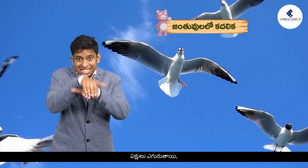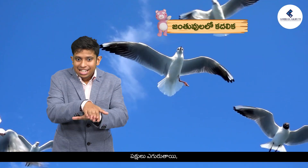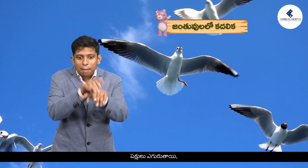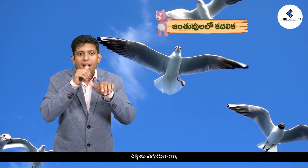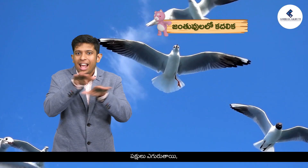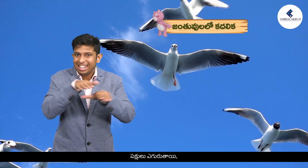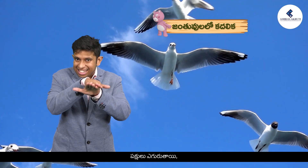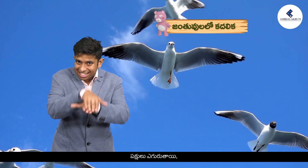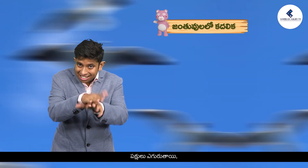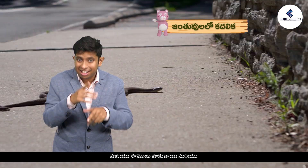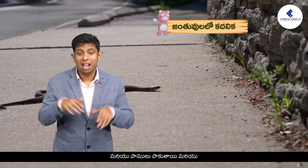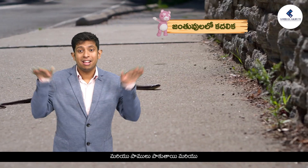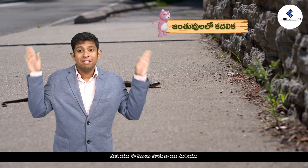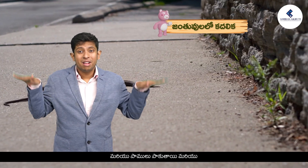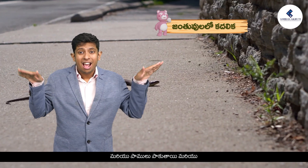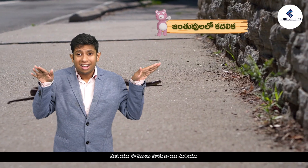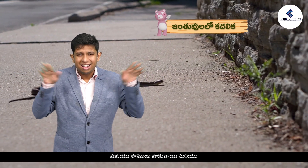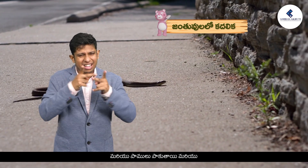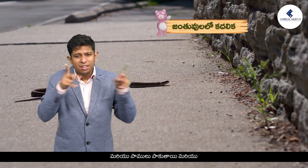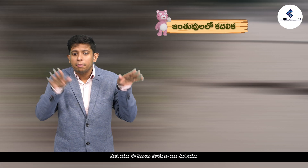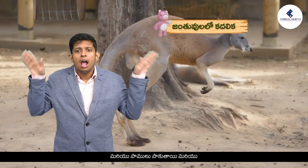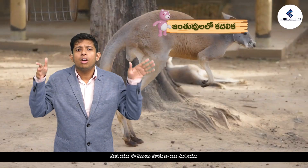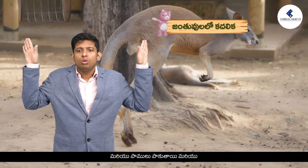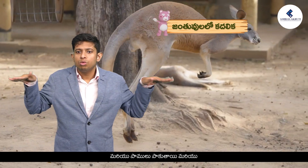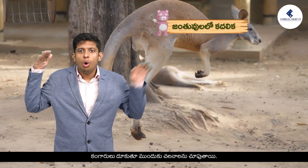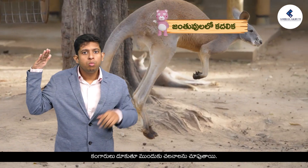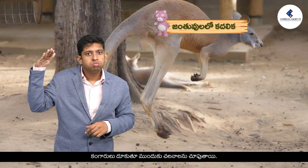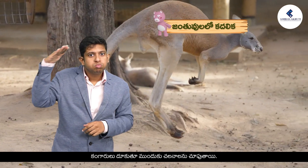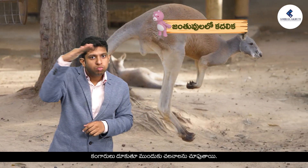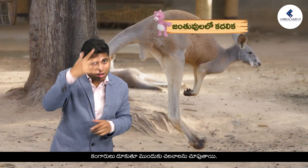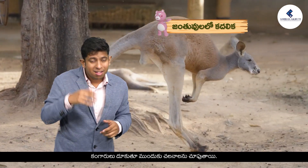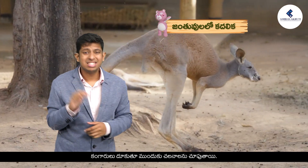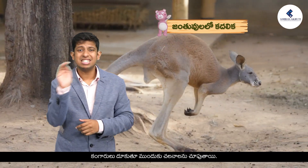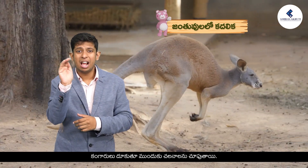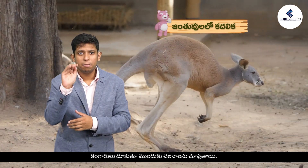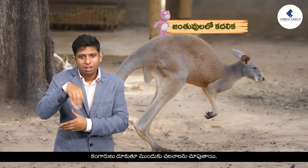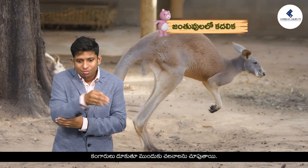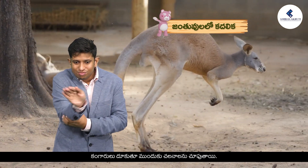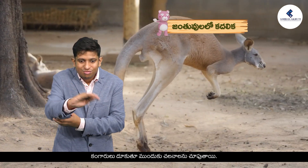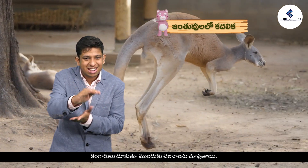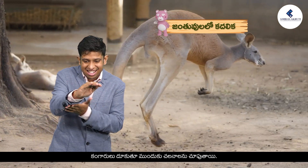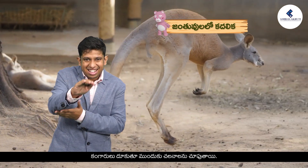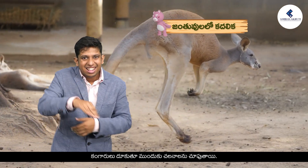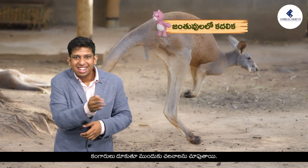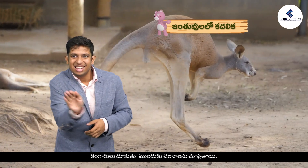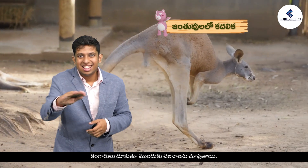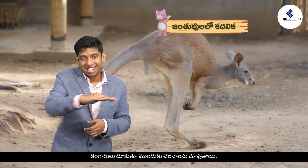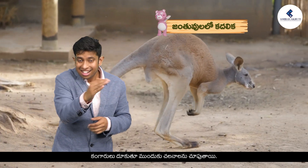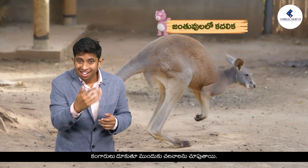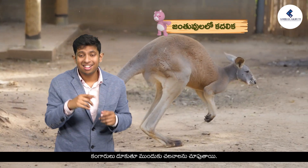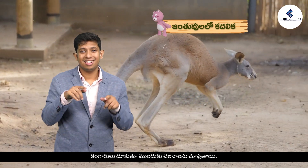పక్షులు ఎగురుతాయి మరియు పాములు పాకుతాయి మరియు కంగారులు దూకుతూ ముందుకు చలనాలు